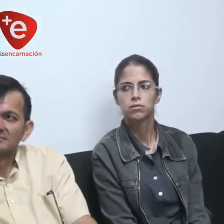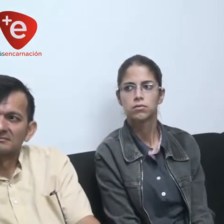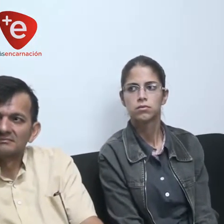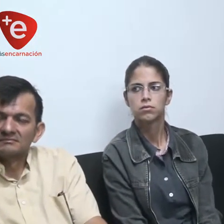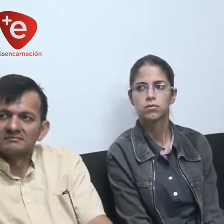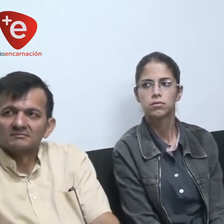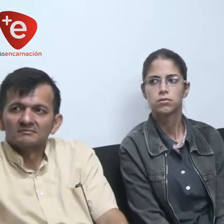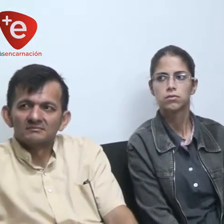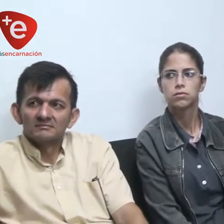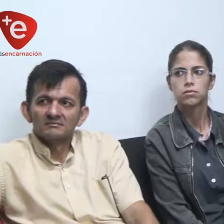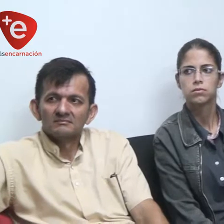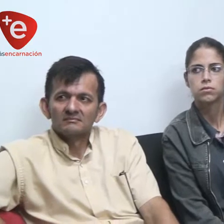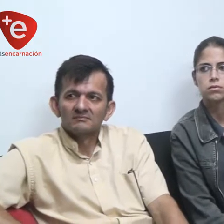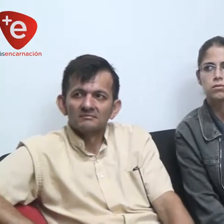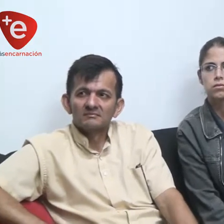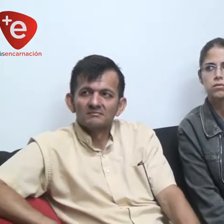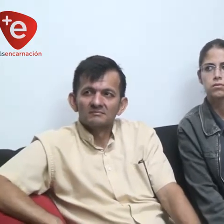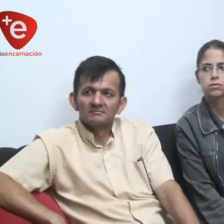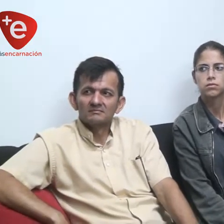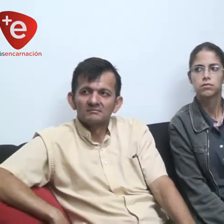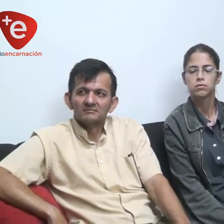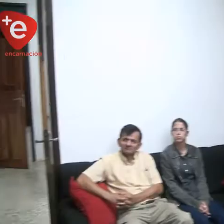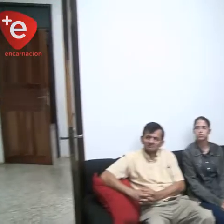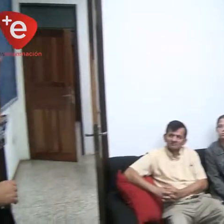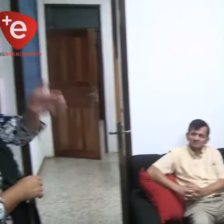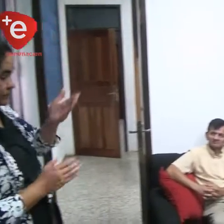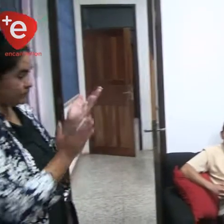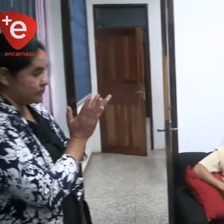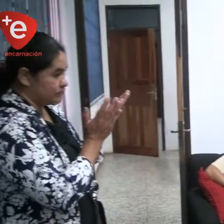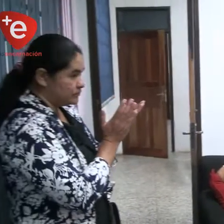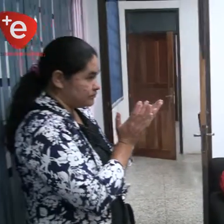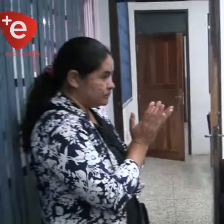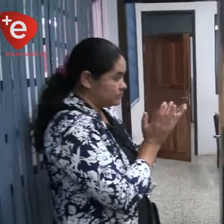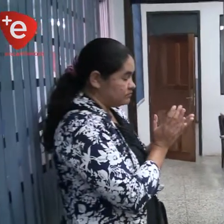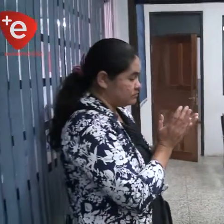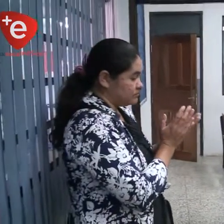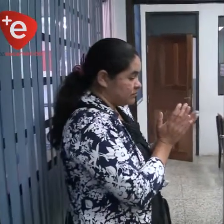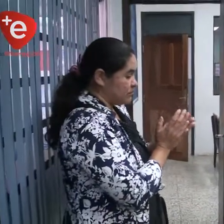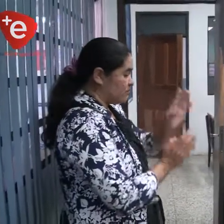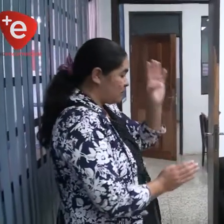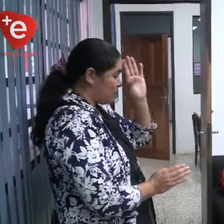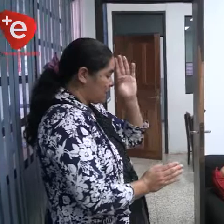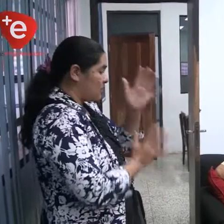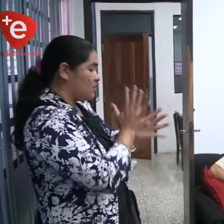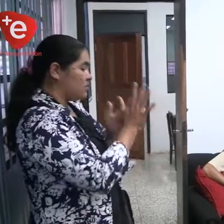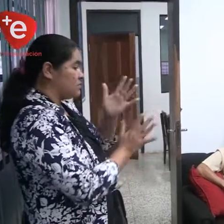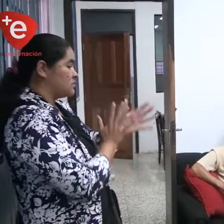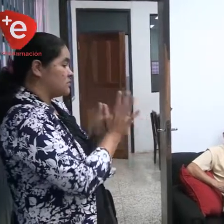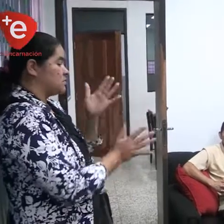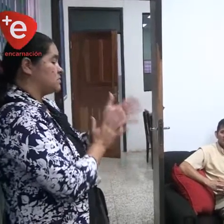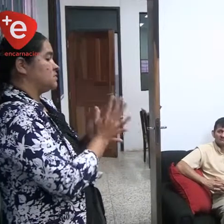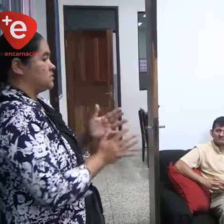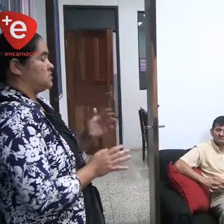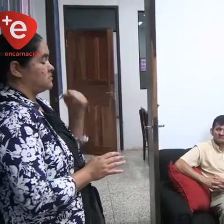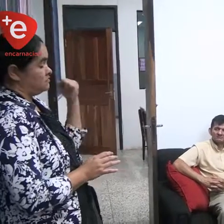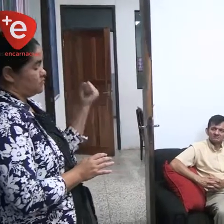con dificultades audiovisuales y 1 motora. El decano de la Facultad de Medicina, el doctor Claudio Díaz de Vivar,